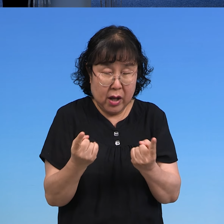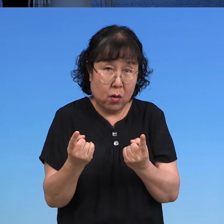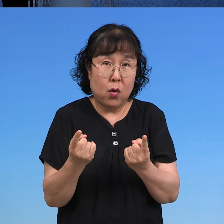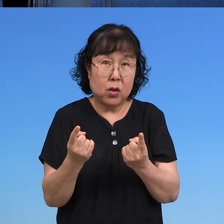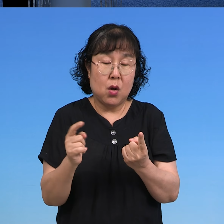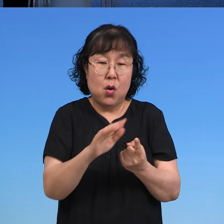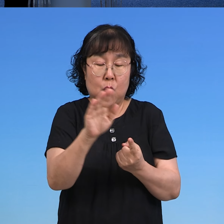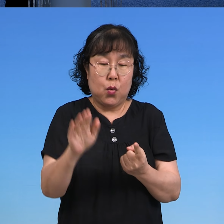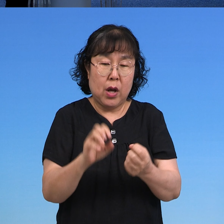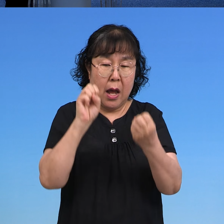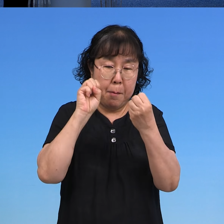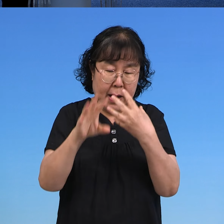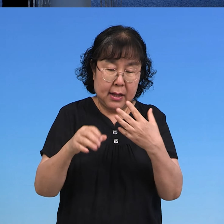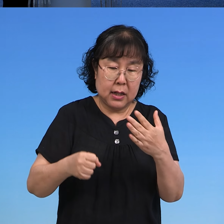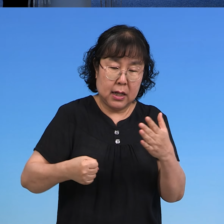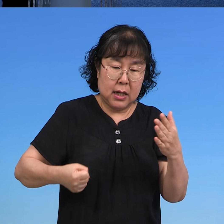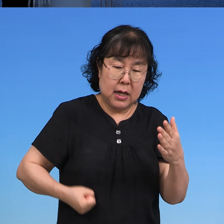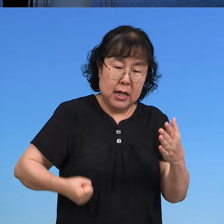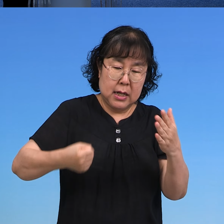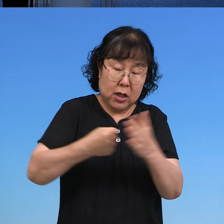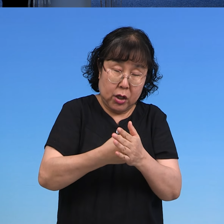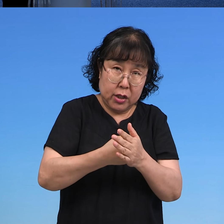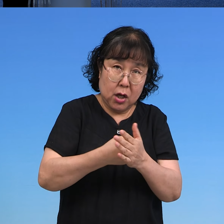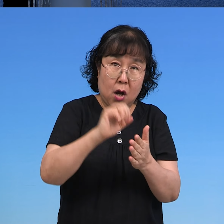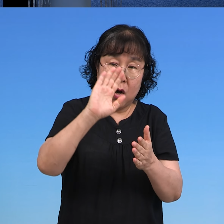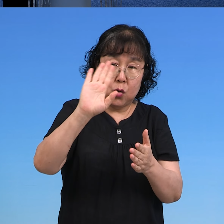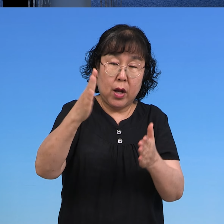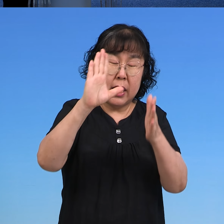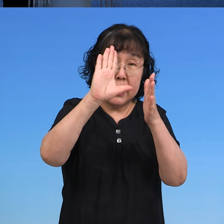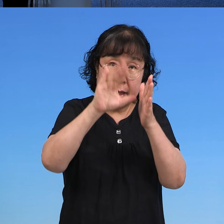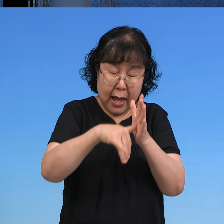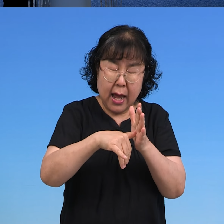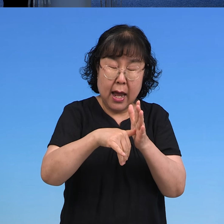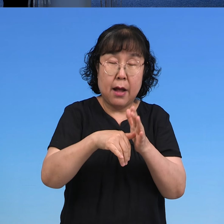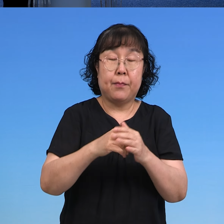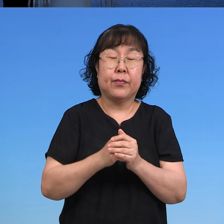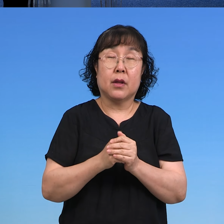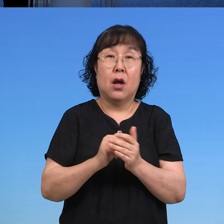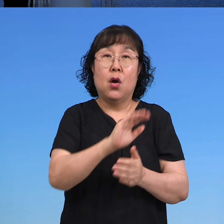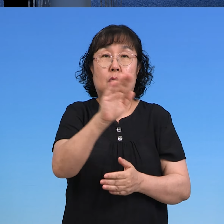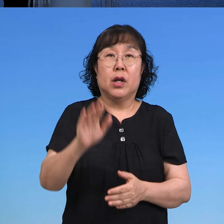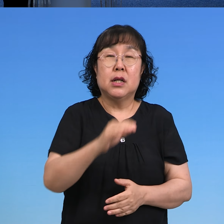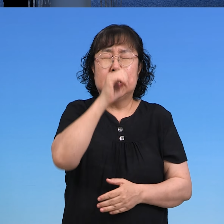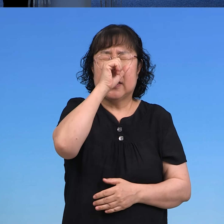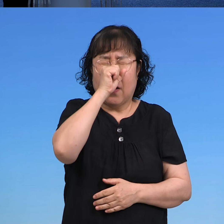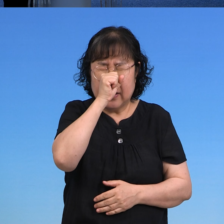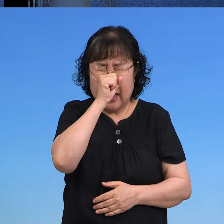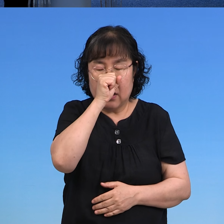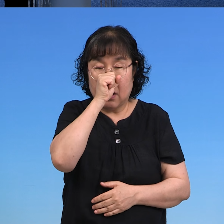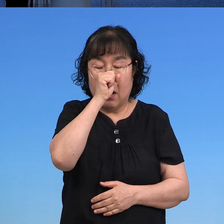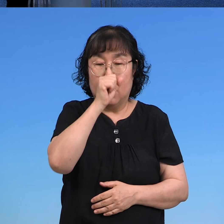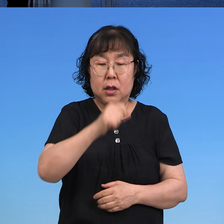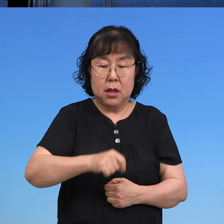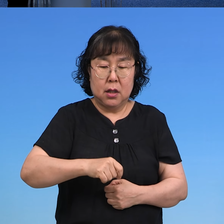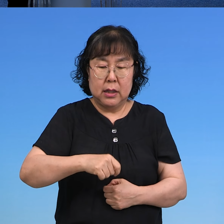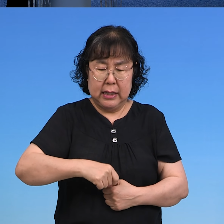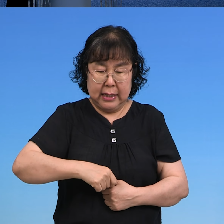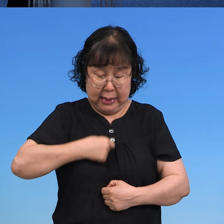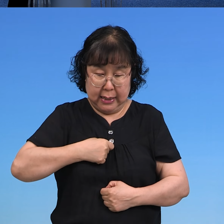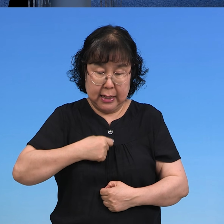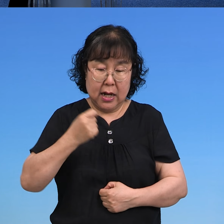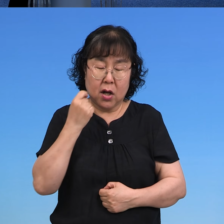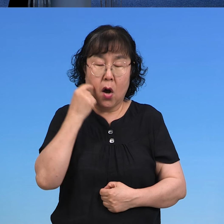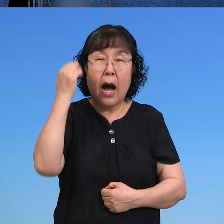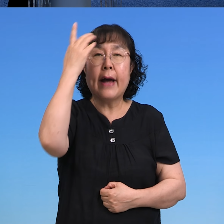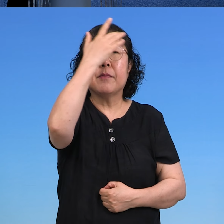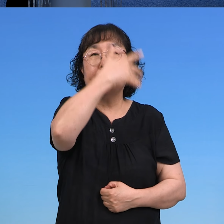우리의 반응이 결정되는 순간, 이게 왜 위험하냐? 우리는 선한 것과 참된 것과 아름다운 것을 볼 수 없게